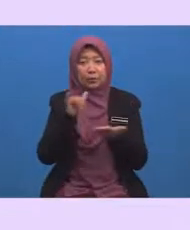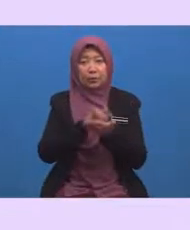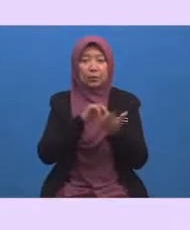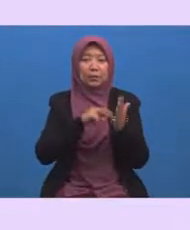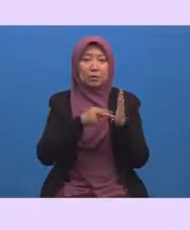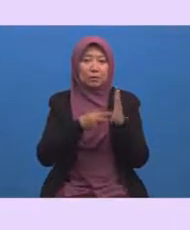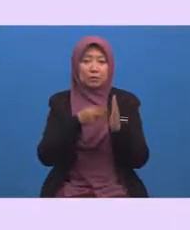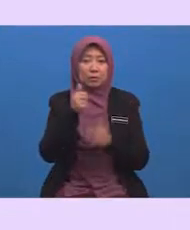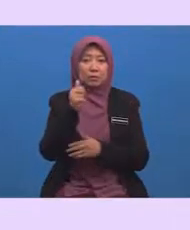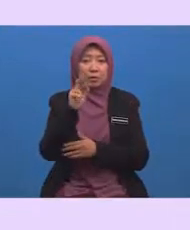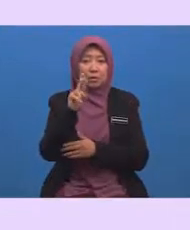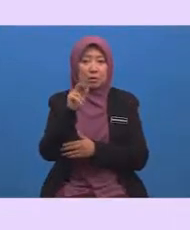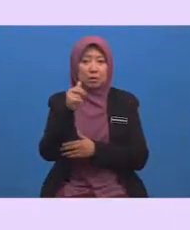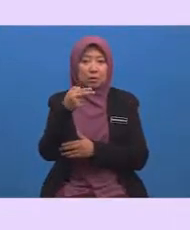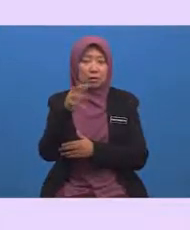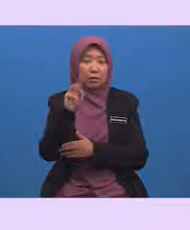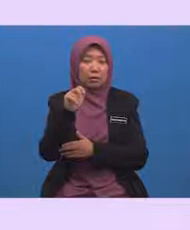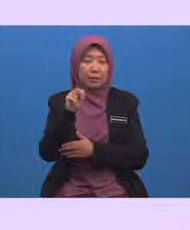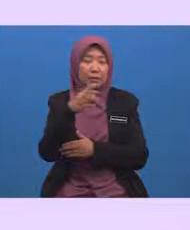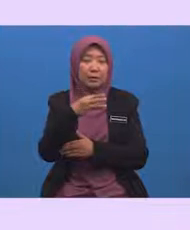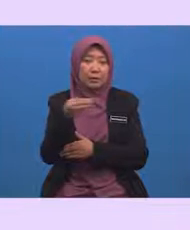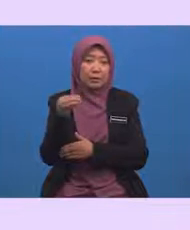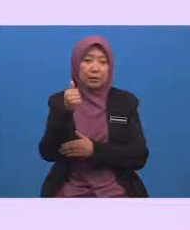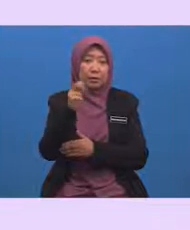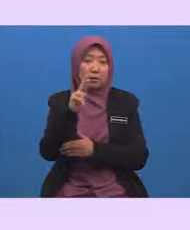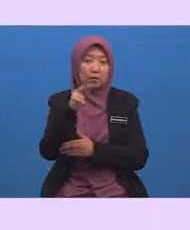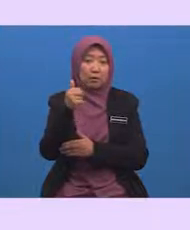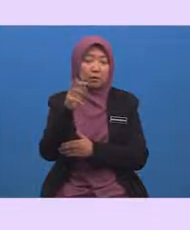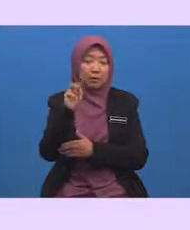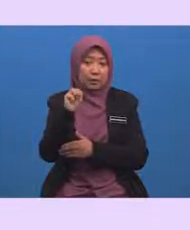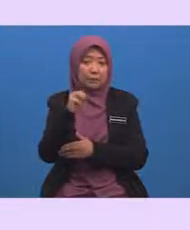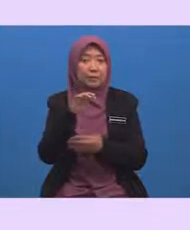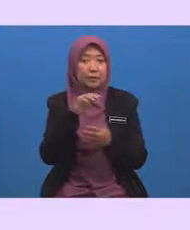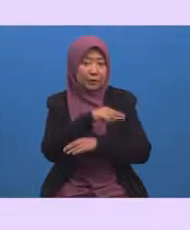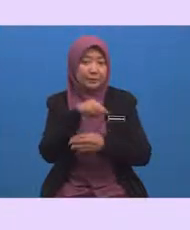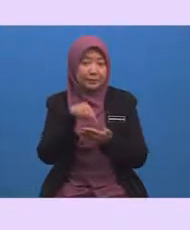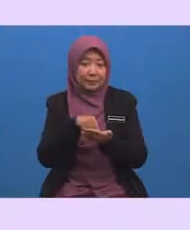maksud Ar-Rahman dan Ar-Rahim pada hari ini.